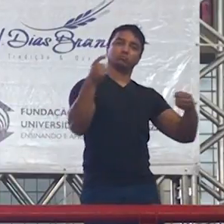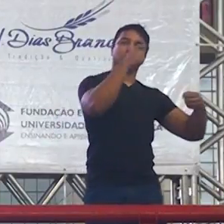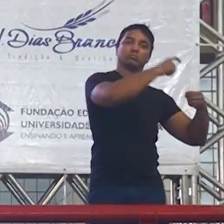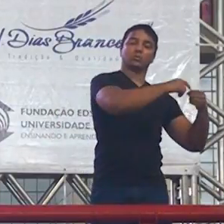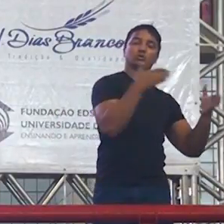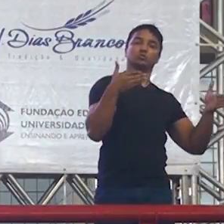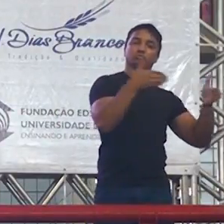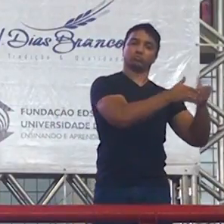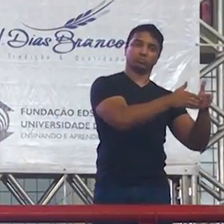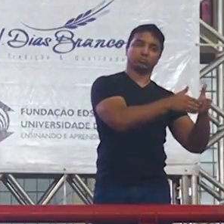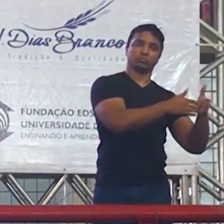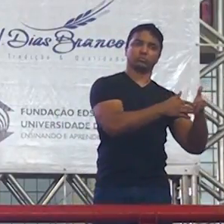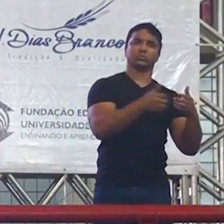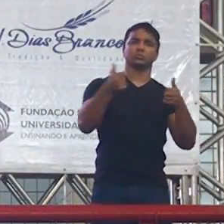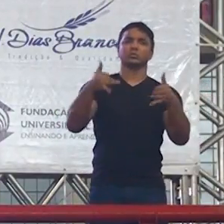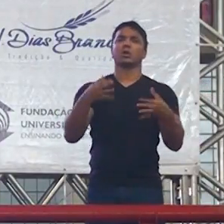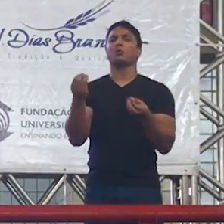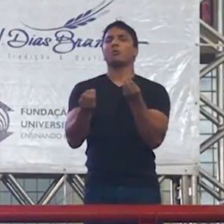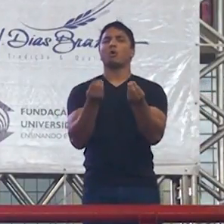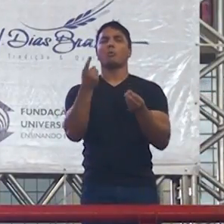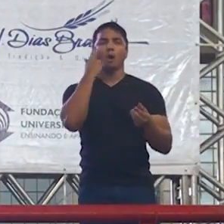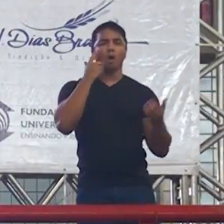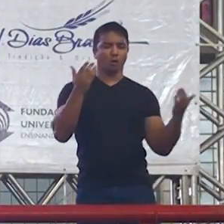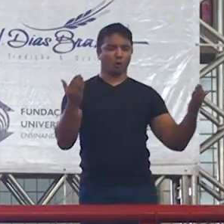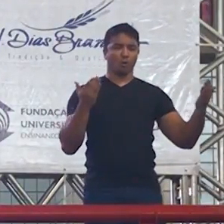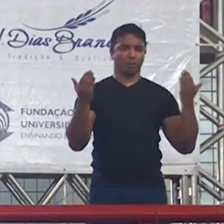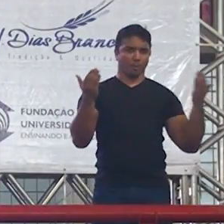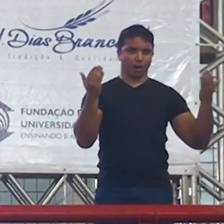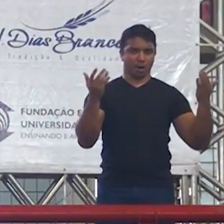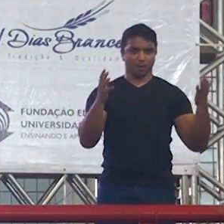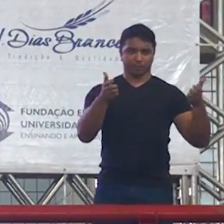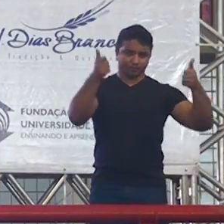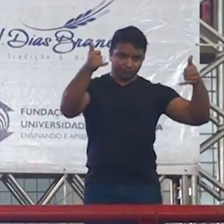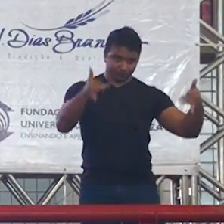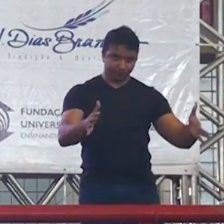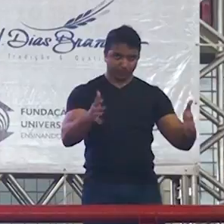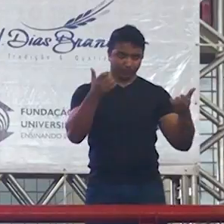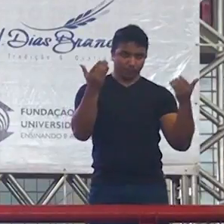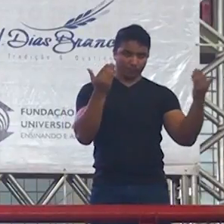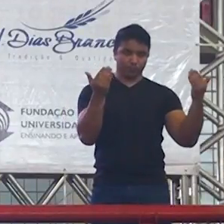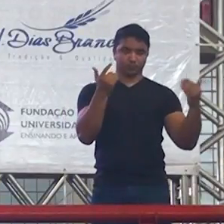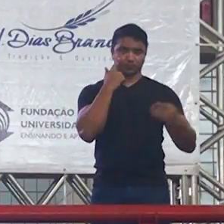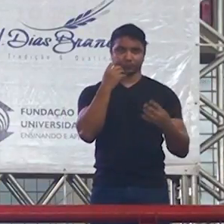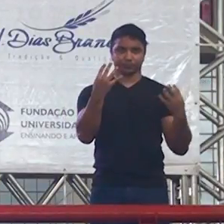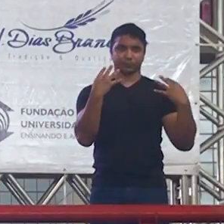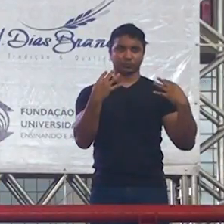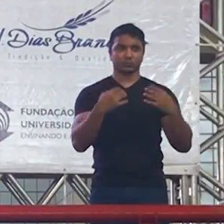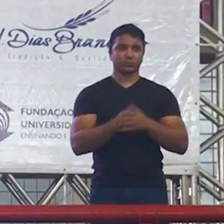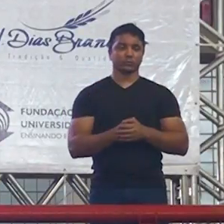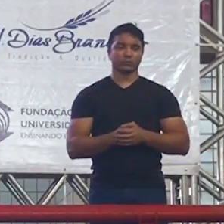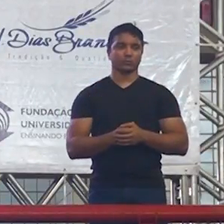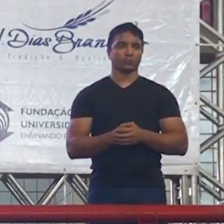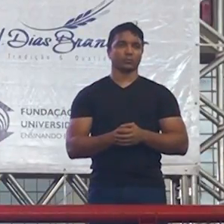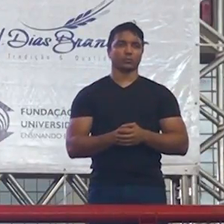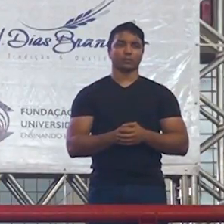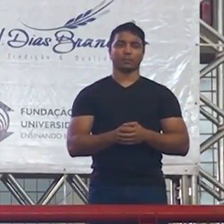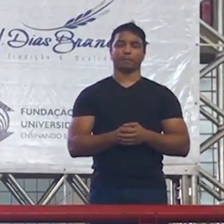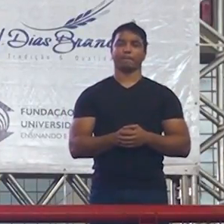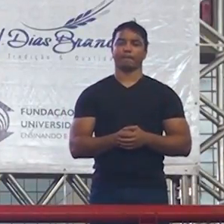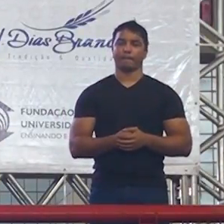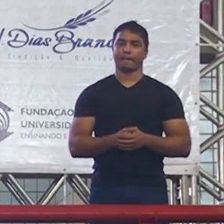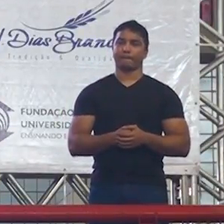Professor, explique isso aí com analogia, com comparação. Vou explicar agora. Olhe para cá. Aliás, escutem e